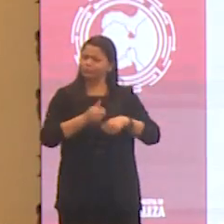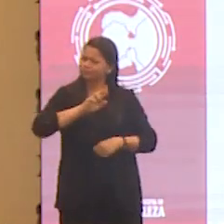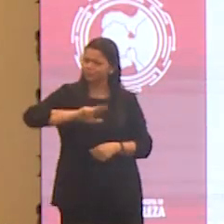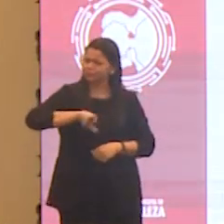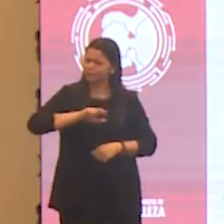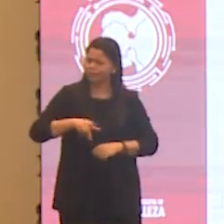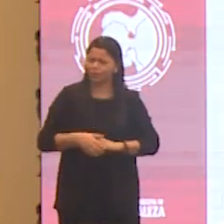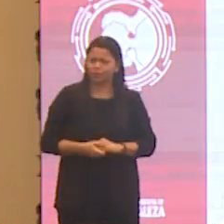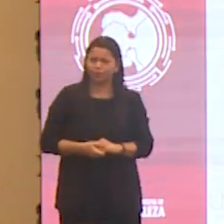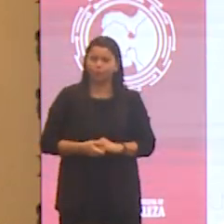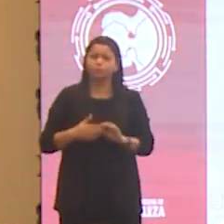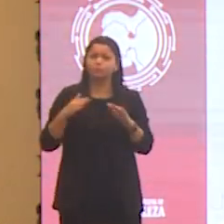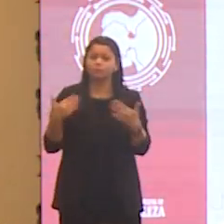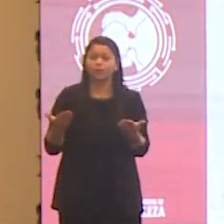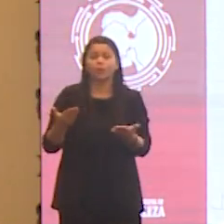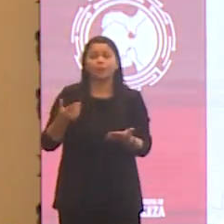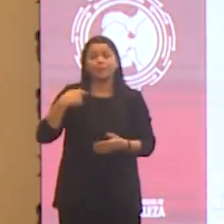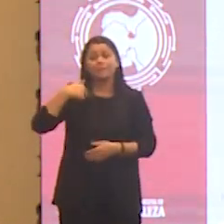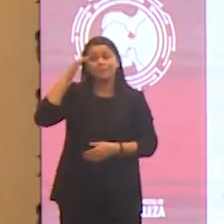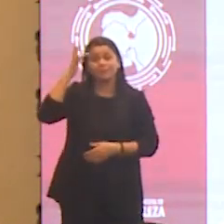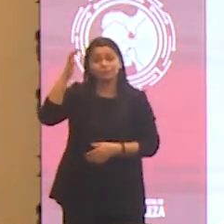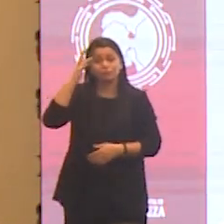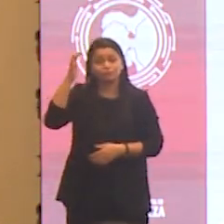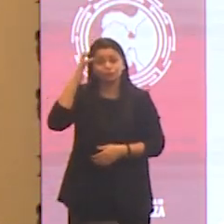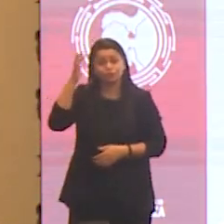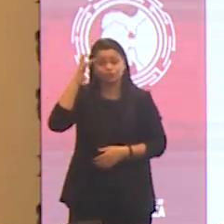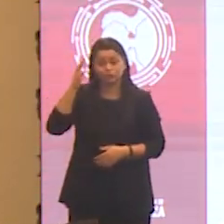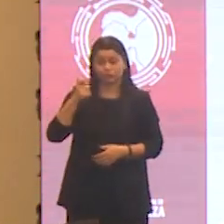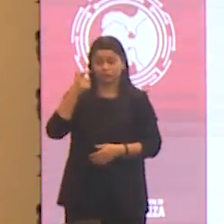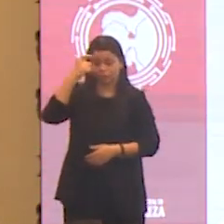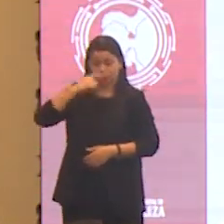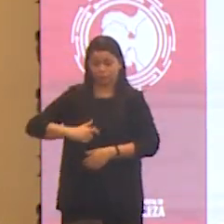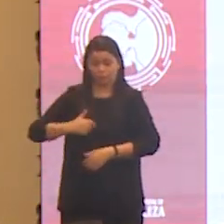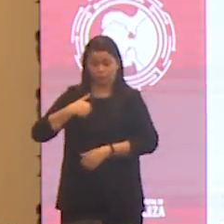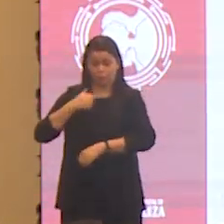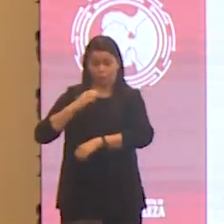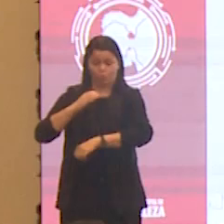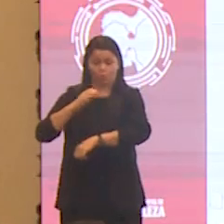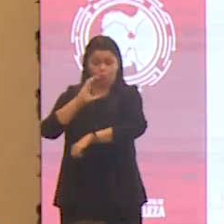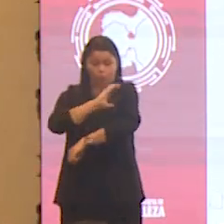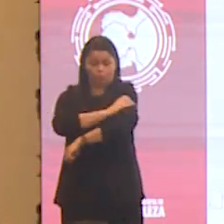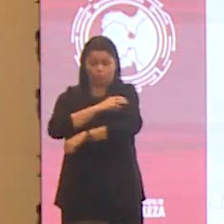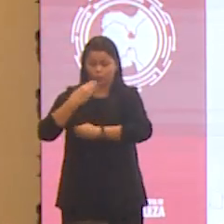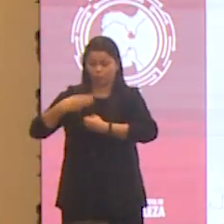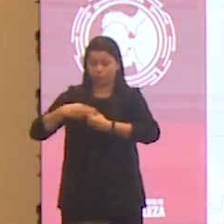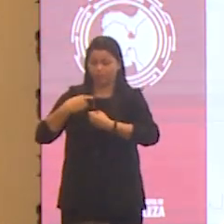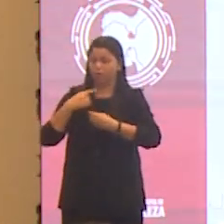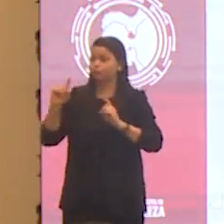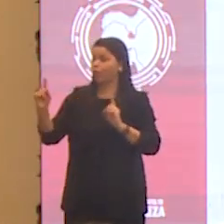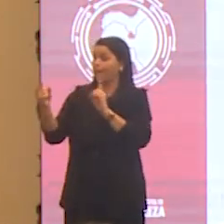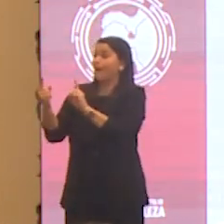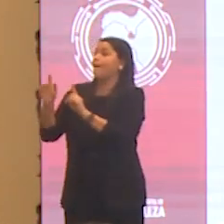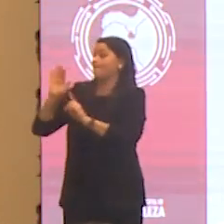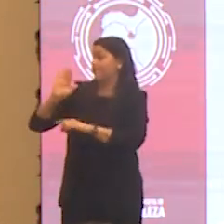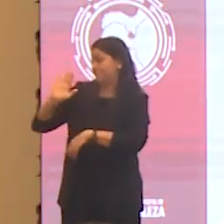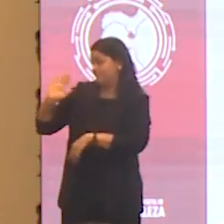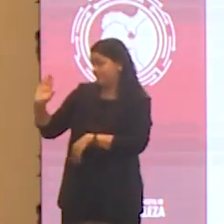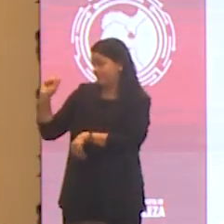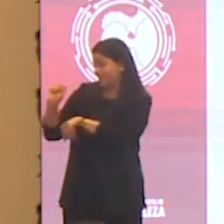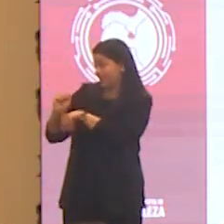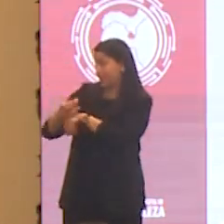Na realidade, vocês imaginam o guarda municipal chegando para os cidadãos e dizendo, espera aí, que eu vou consultar o